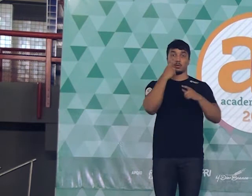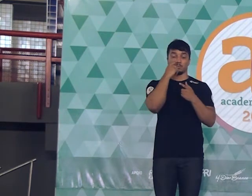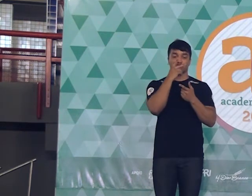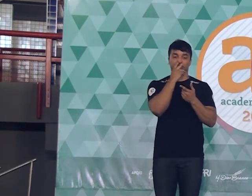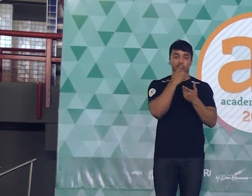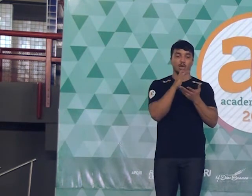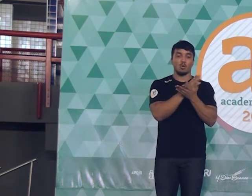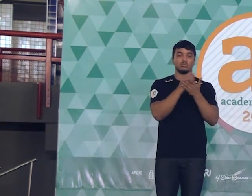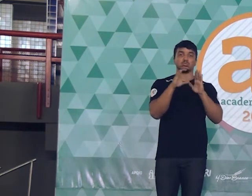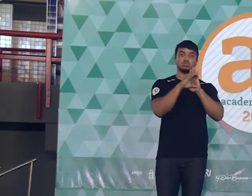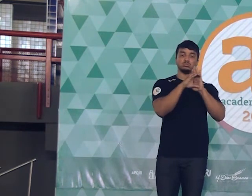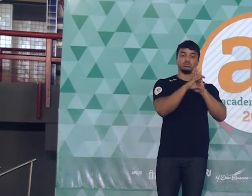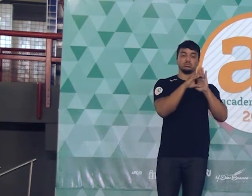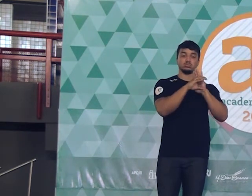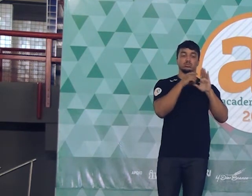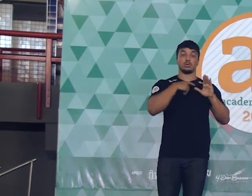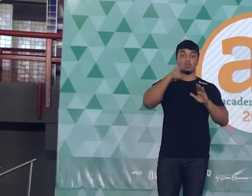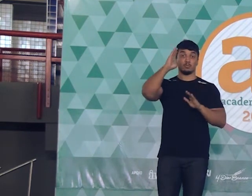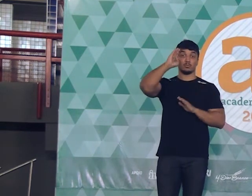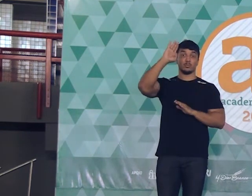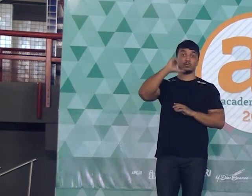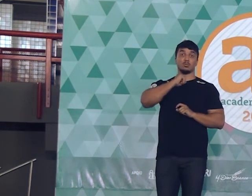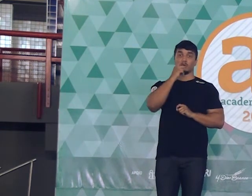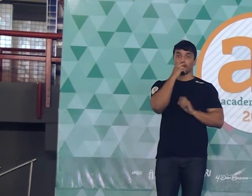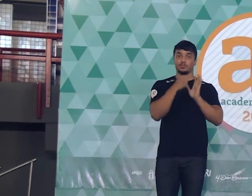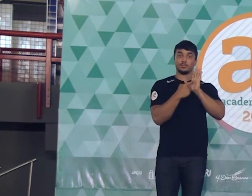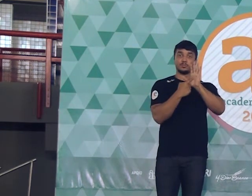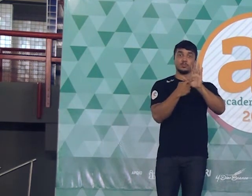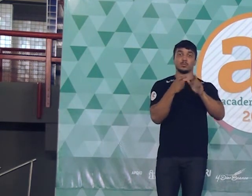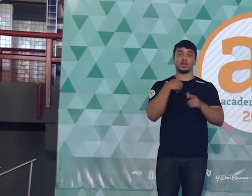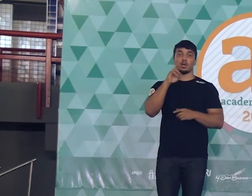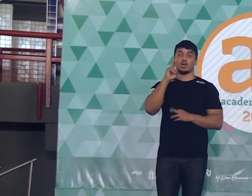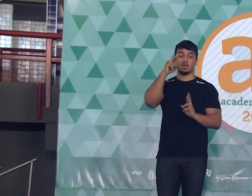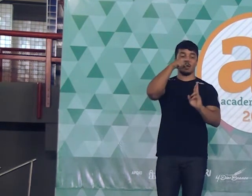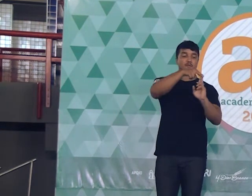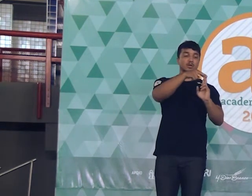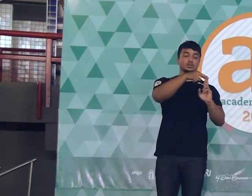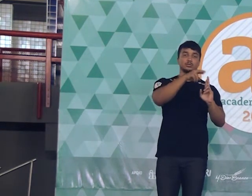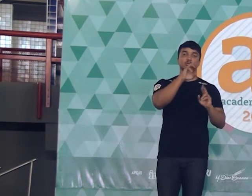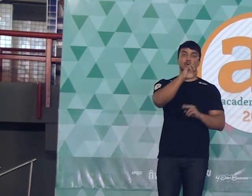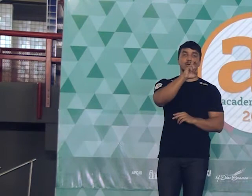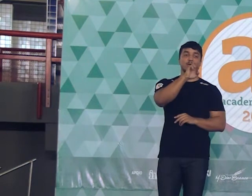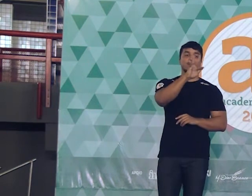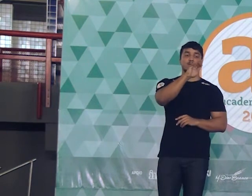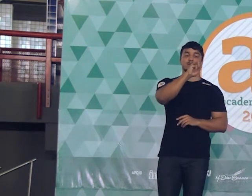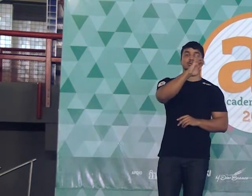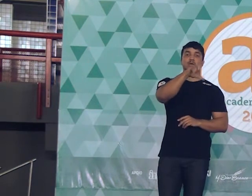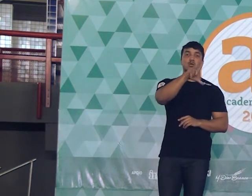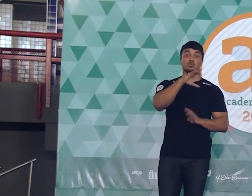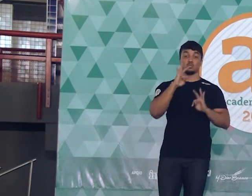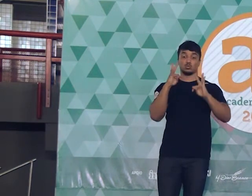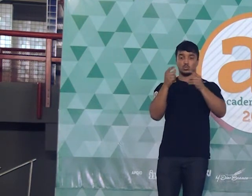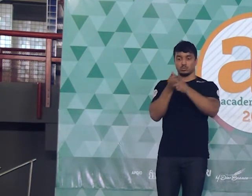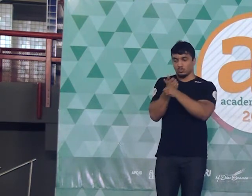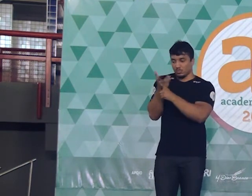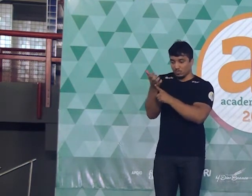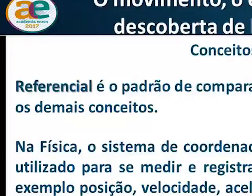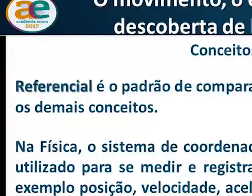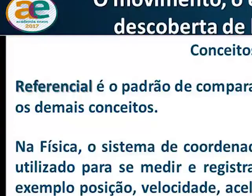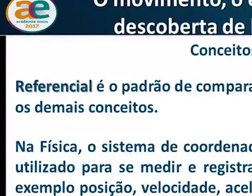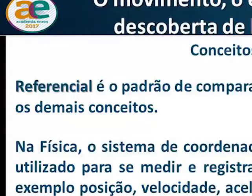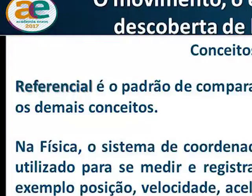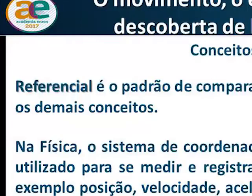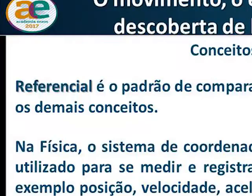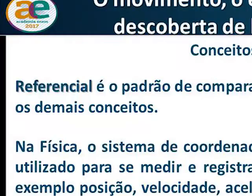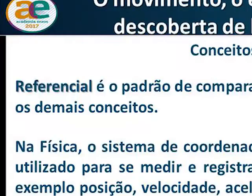alguns conceitos. Primeiro conceito que eu vou te dar é a ideia de referencial. Tudo na física, a gente precisa